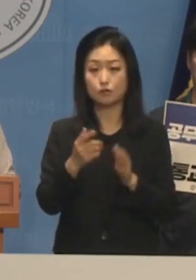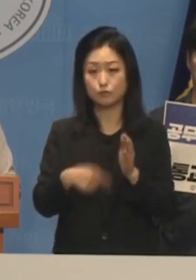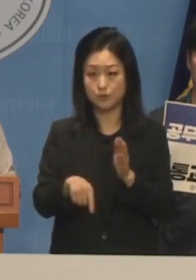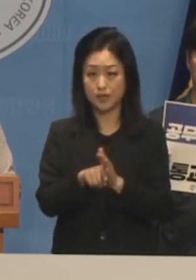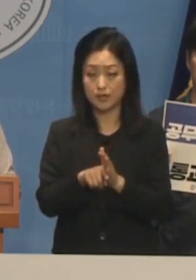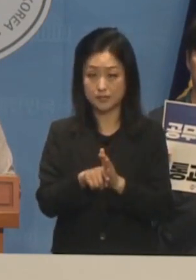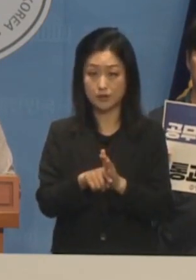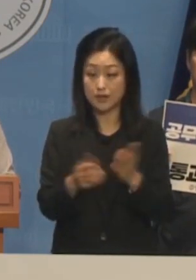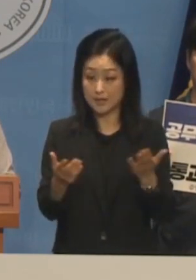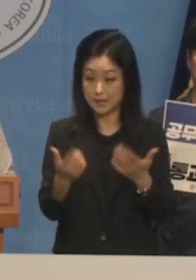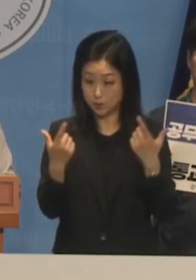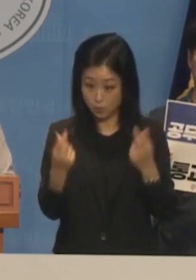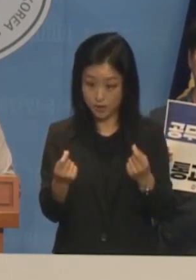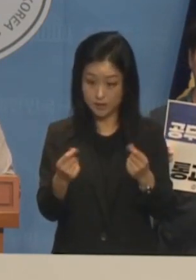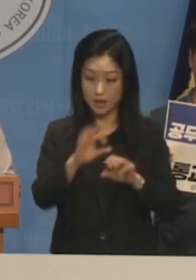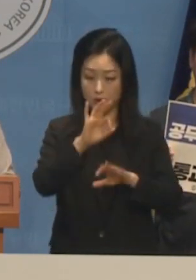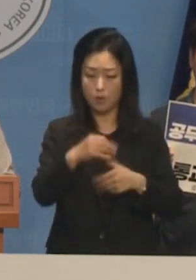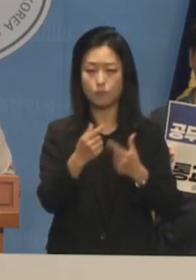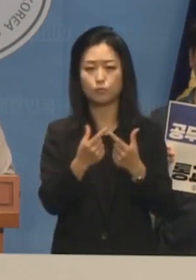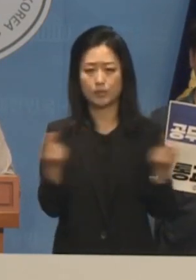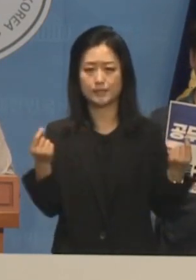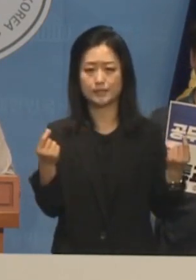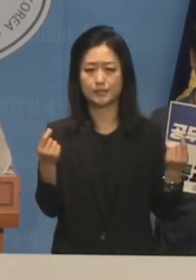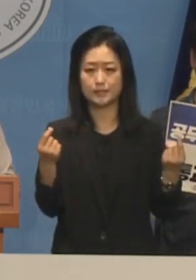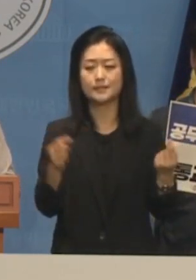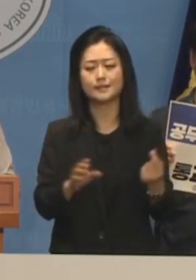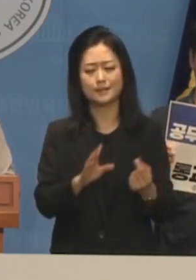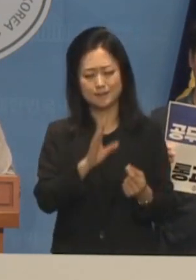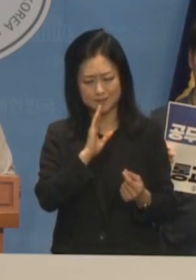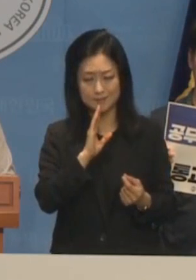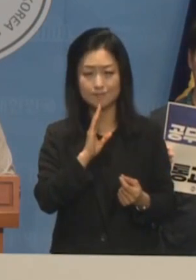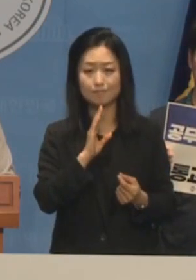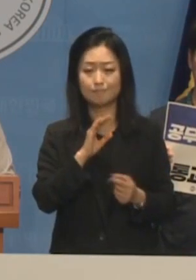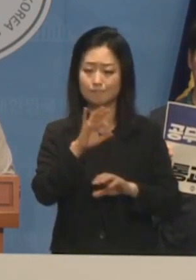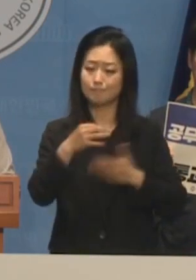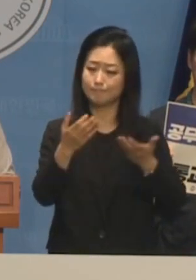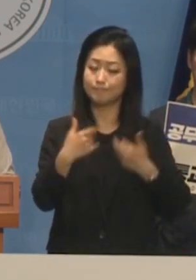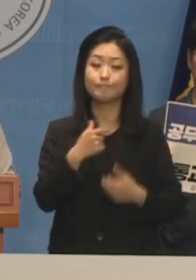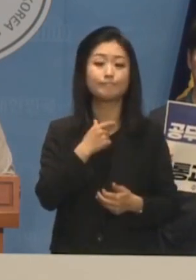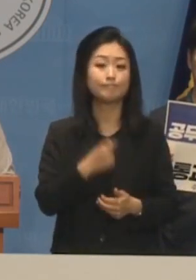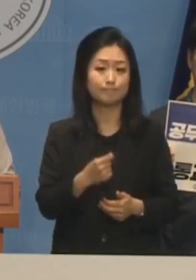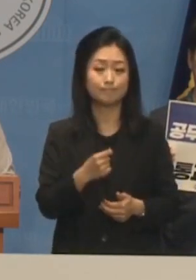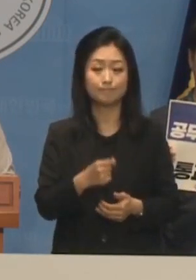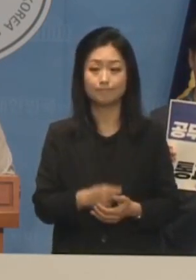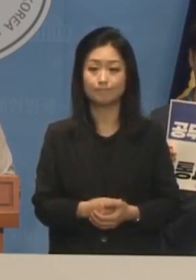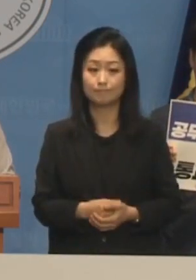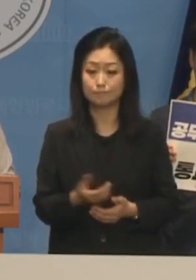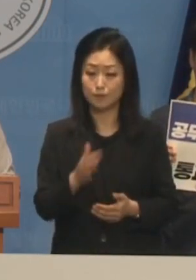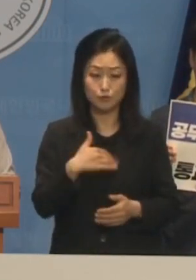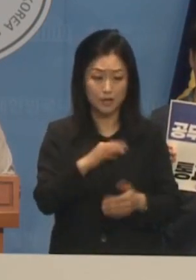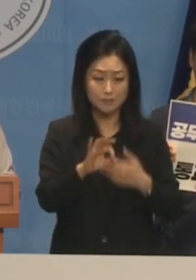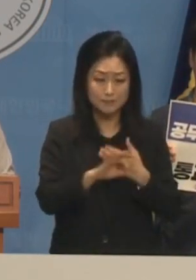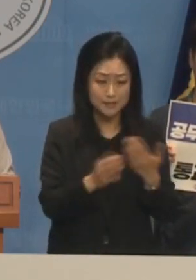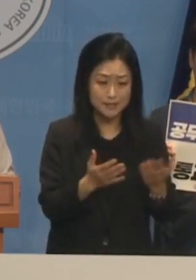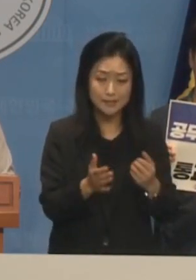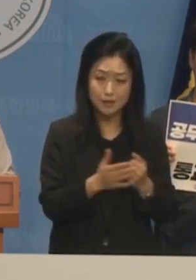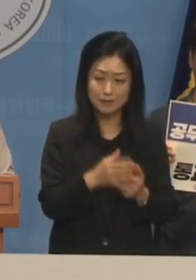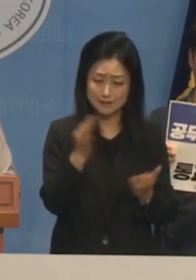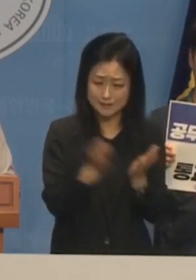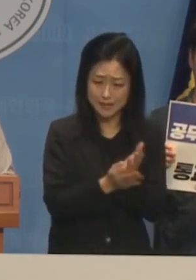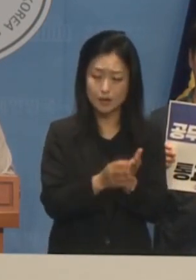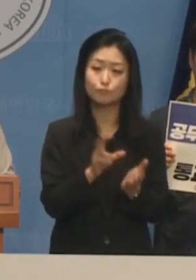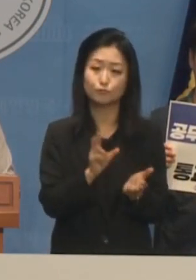동일 가치노동, 동일 임금이라는 당연한 명제가 공공부문 비정규직에도 적용될 수 있도록